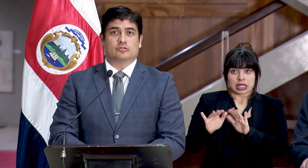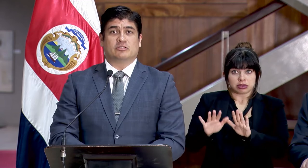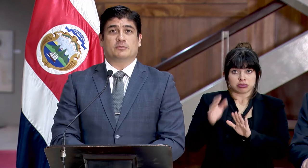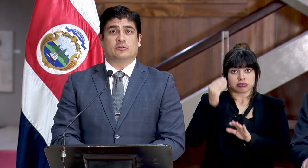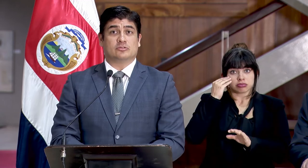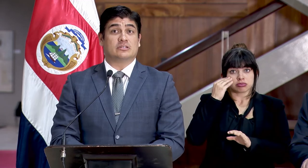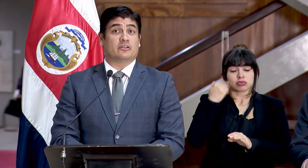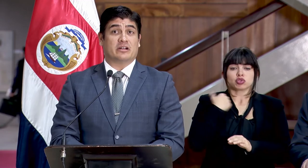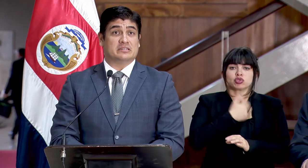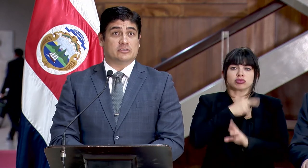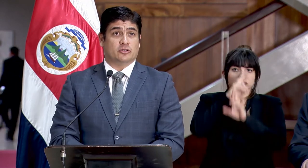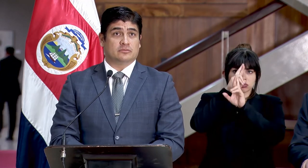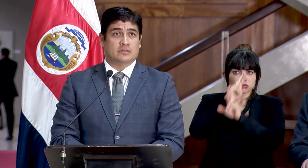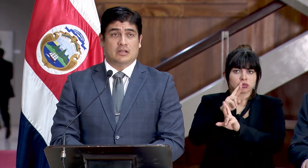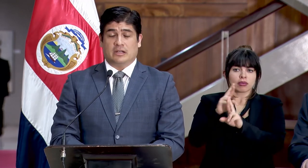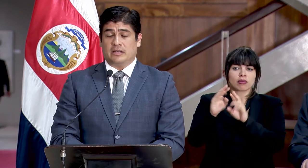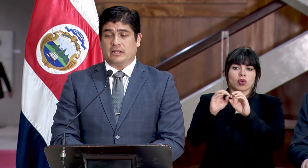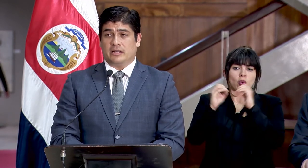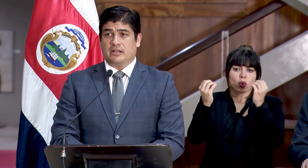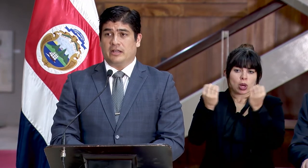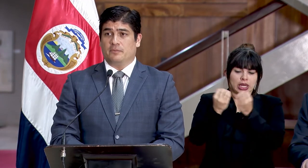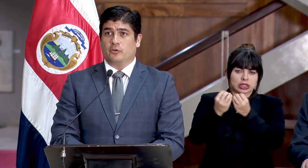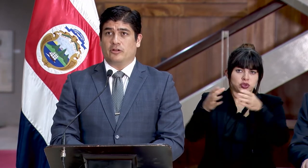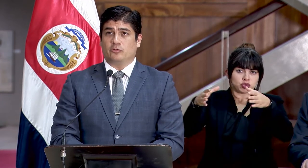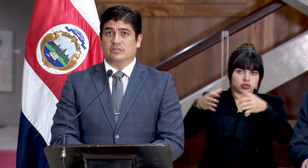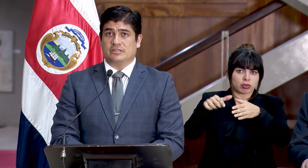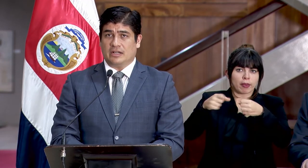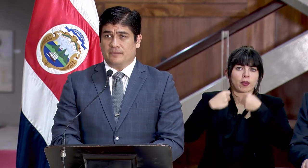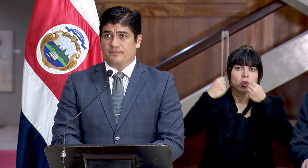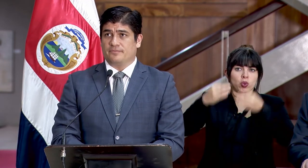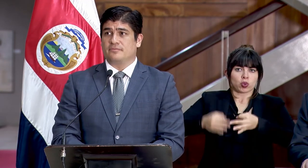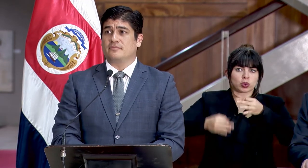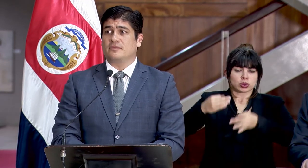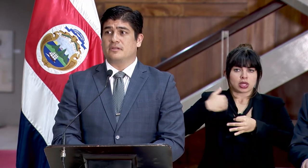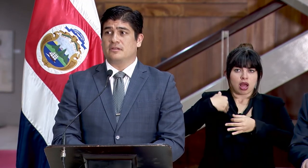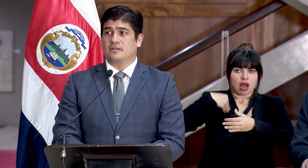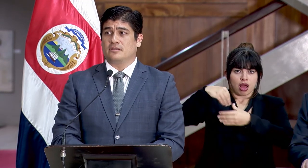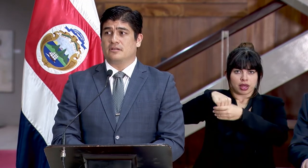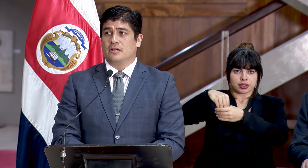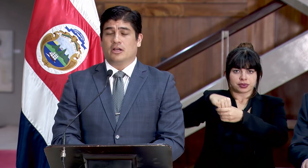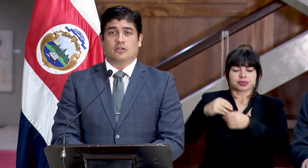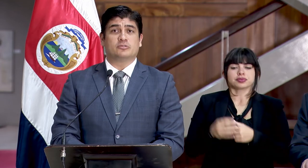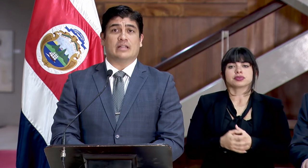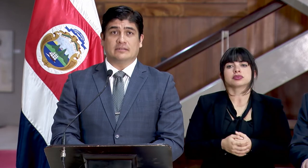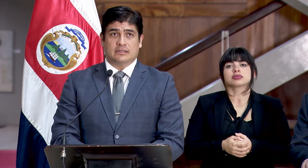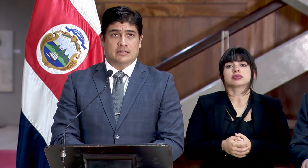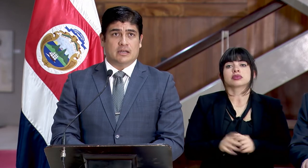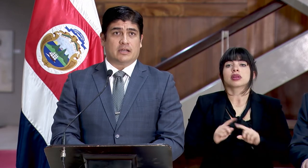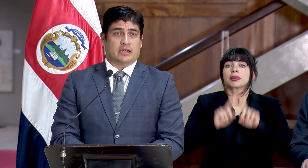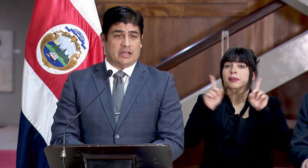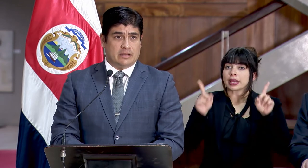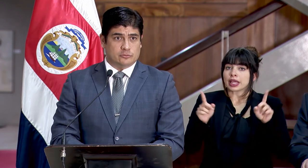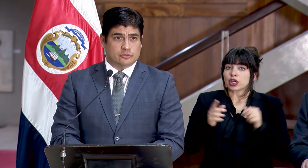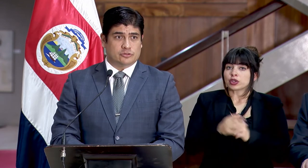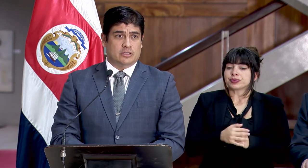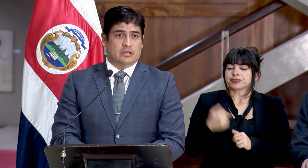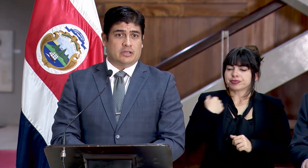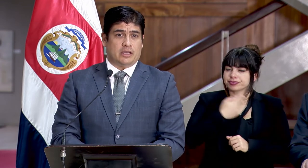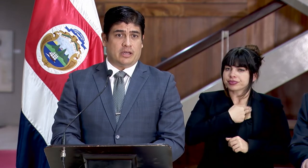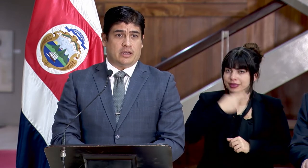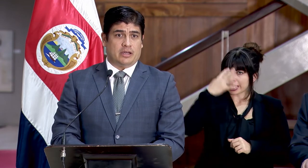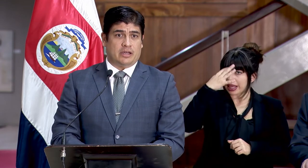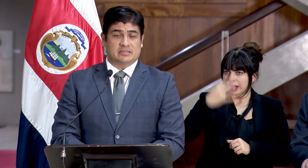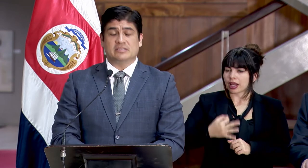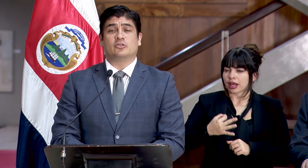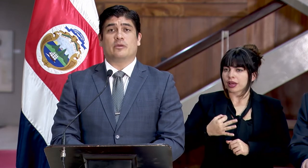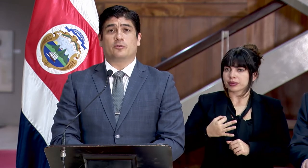digo, somos respetuosos de la organización que tiene el Poder Judicial. No obstante, creemos